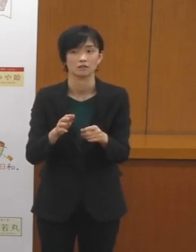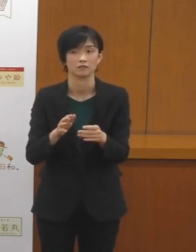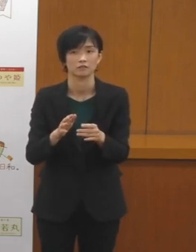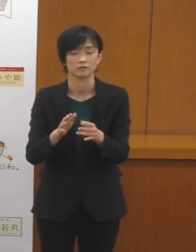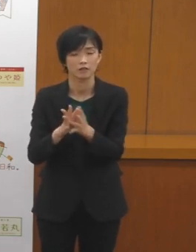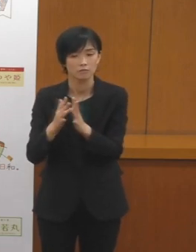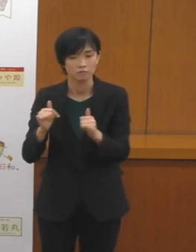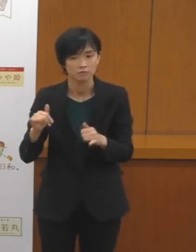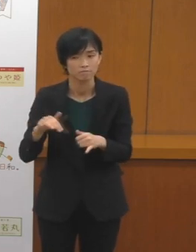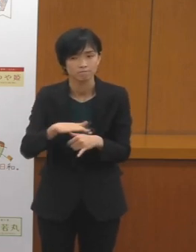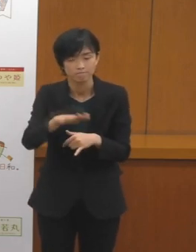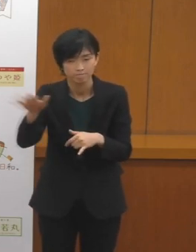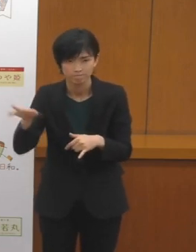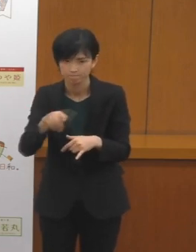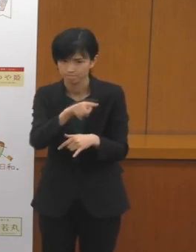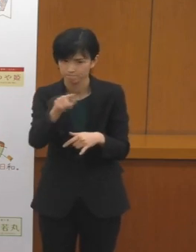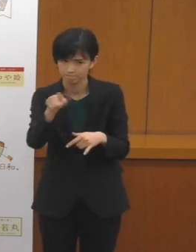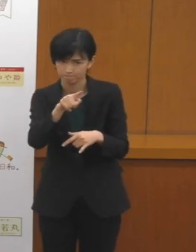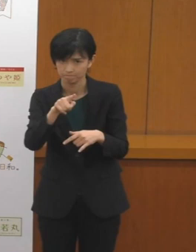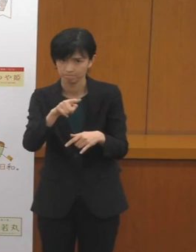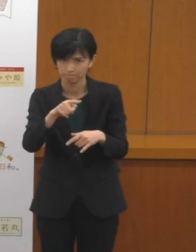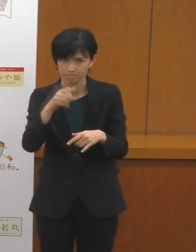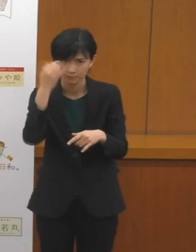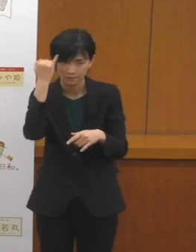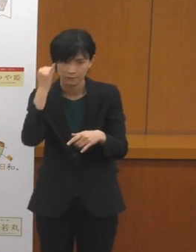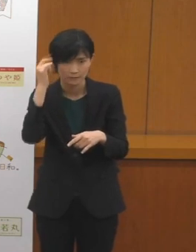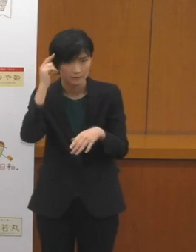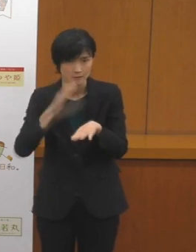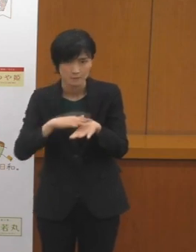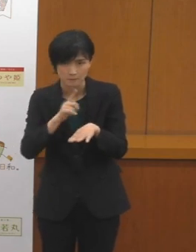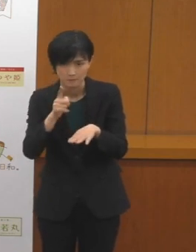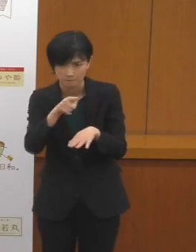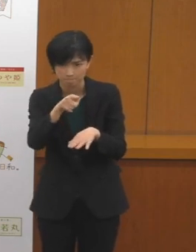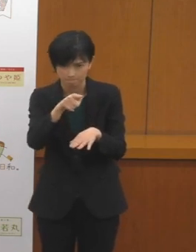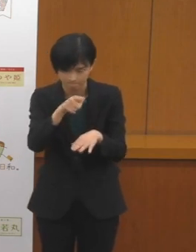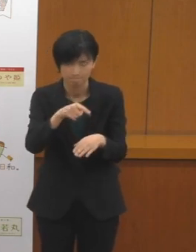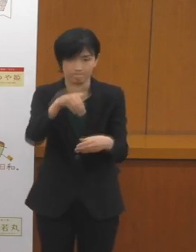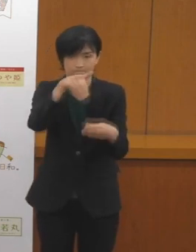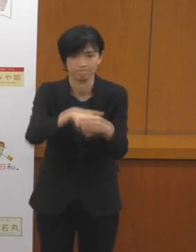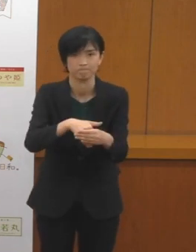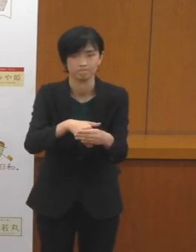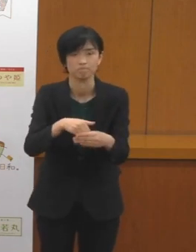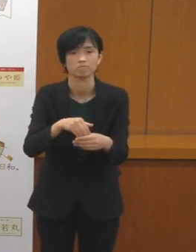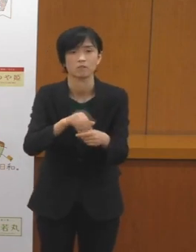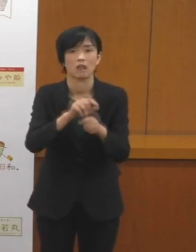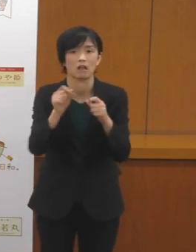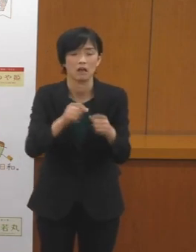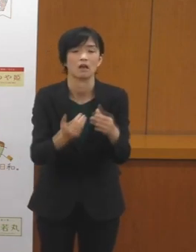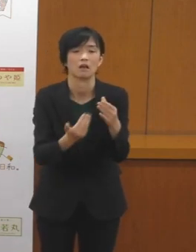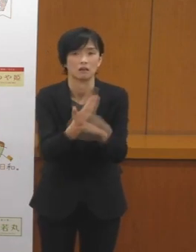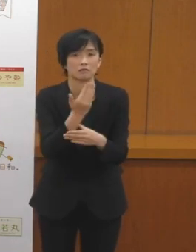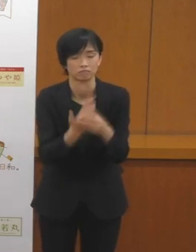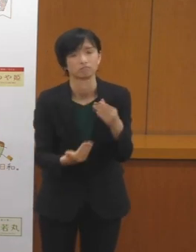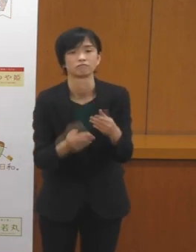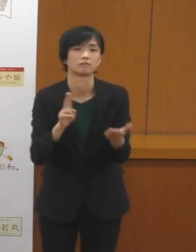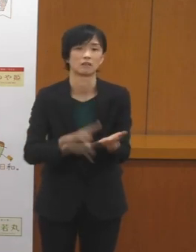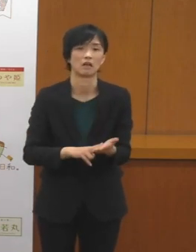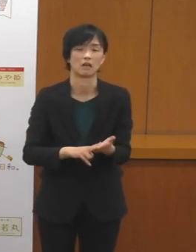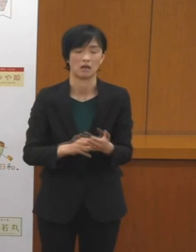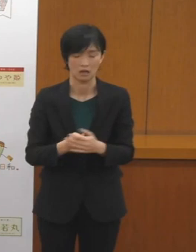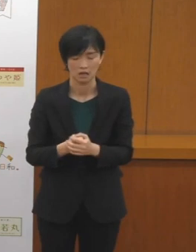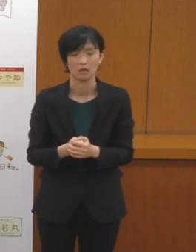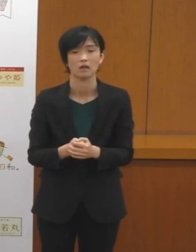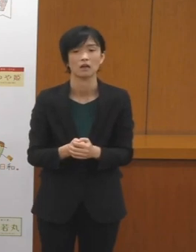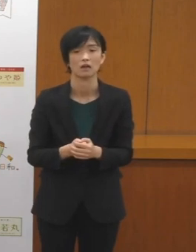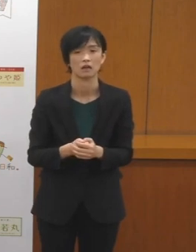お聞きになって判断された結果というふうに受け止めておりますで執行部と県議会とは県政にあって車の